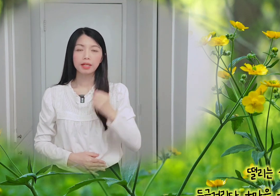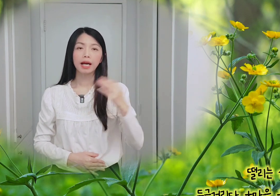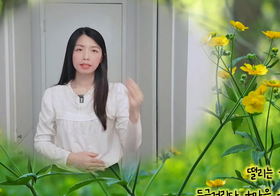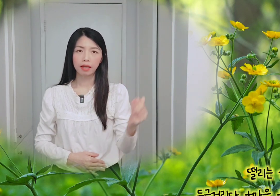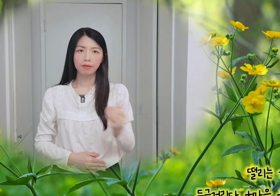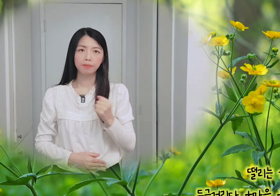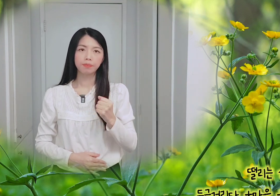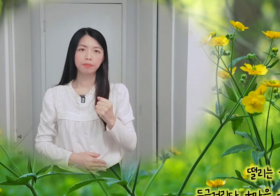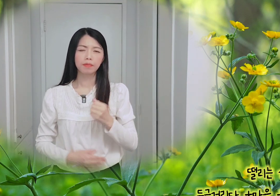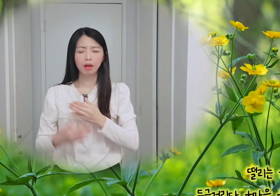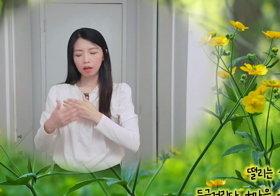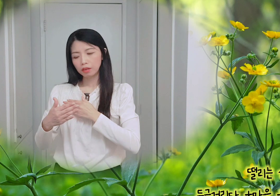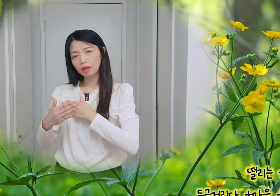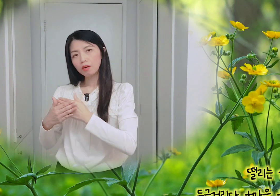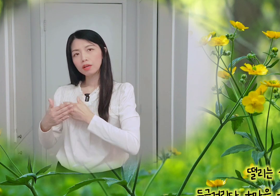움켜쥐듯이 가지다.